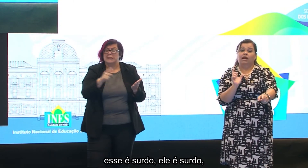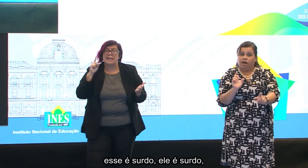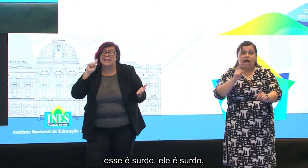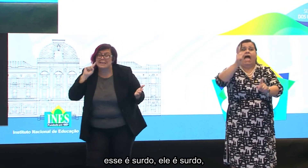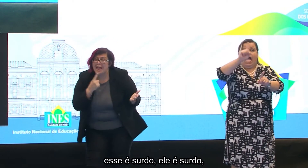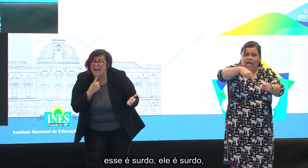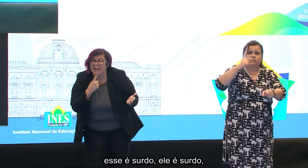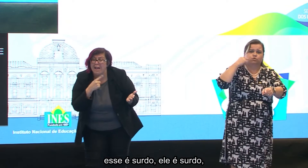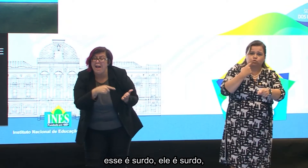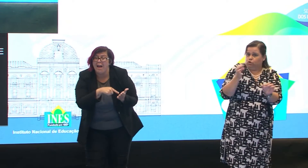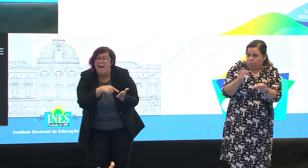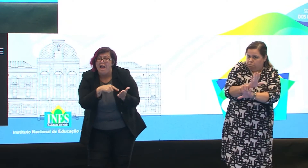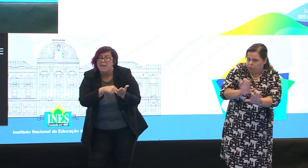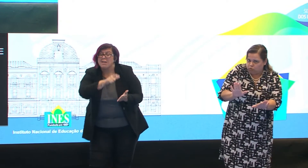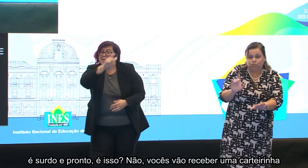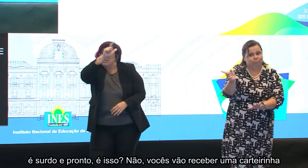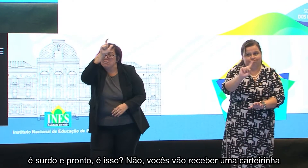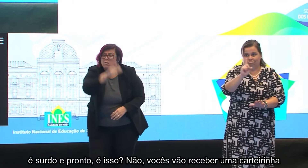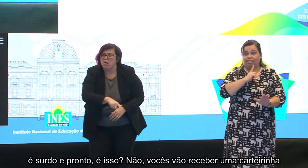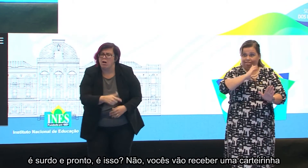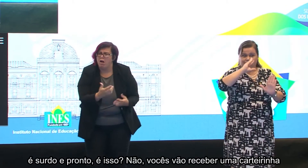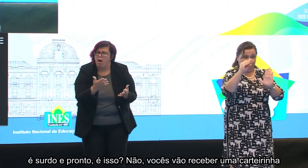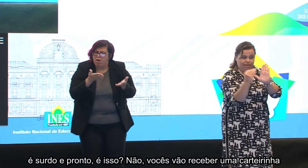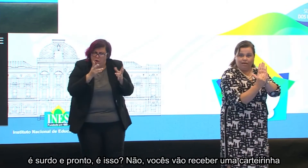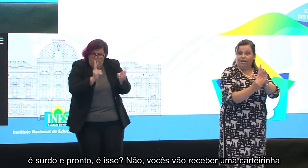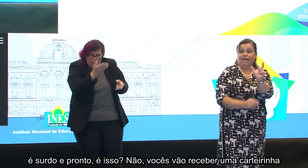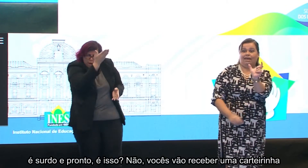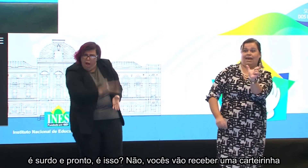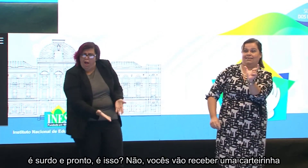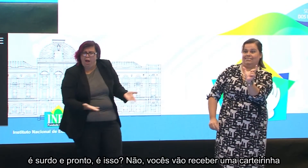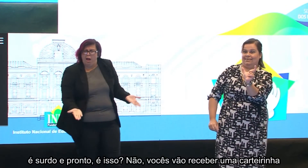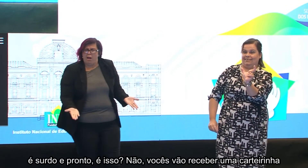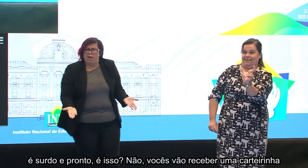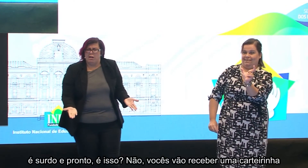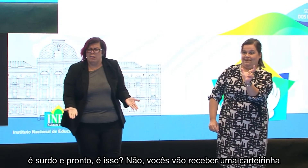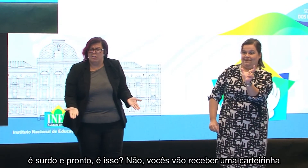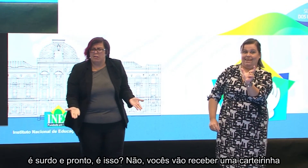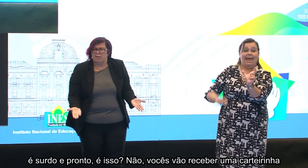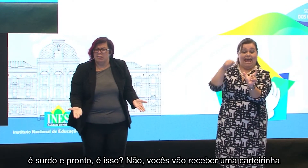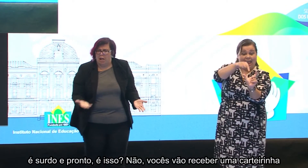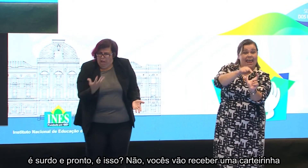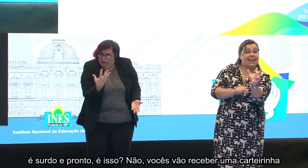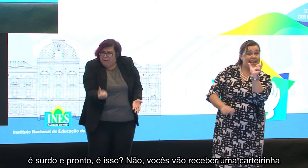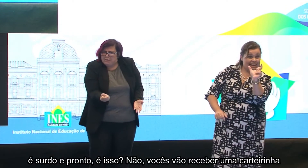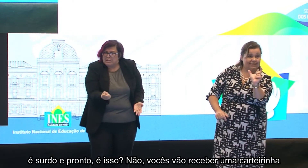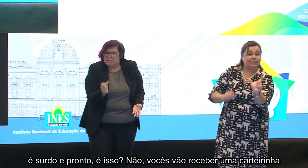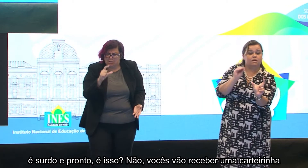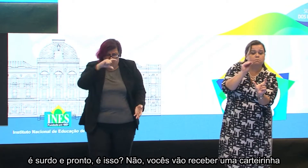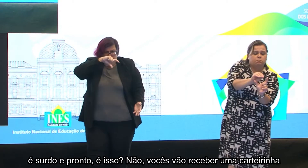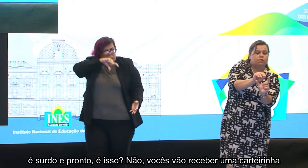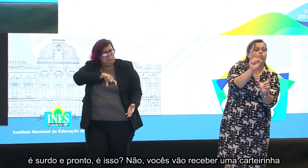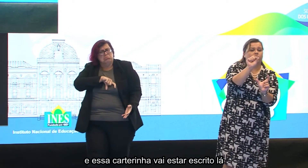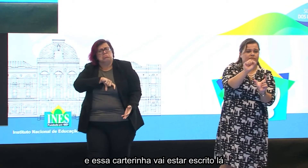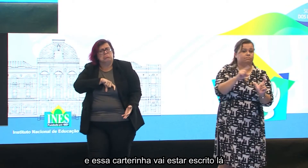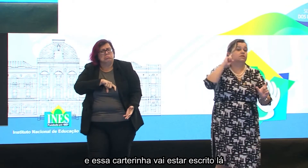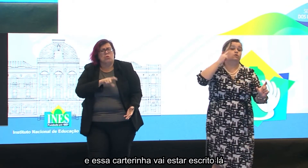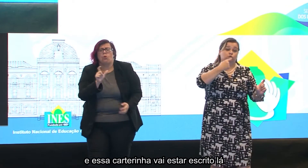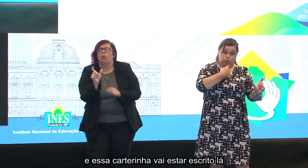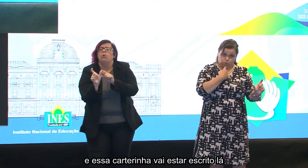surdo, ele é surdo. É surdo e pronto, é isso? Não. Então vocês vão receber uma carteirinha e essa